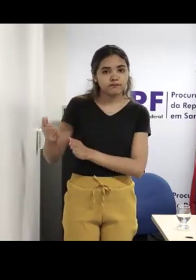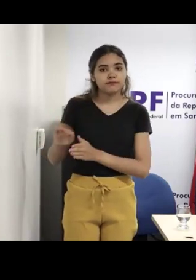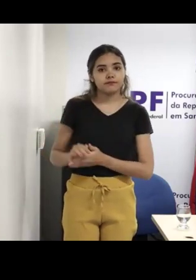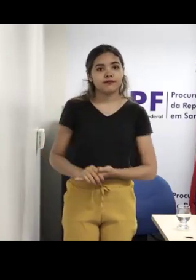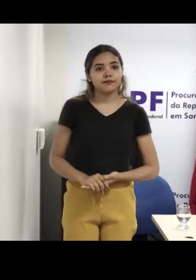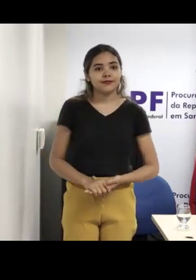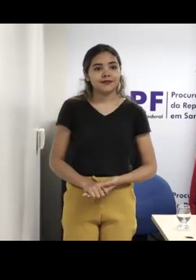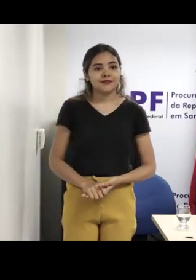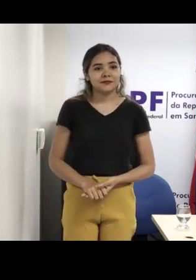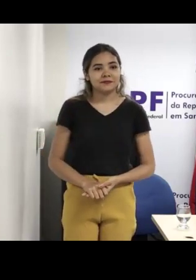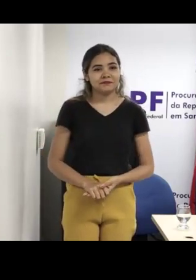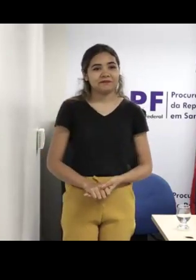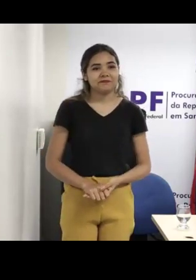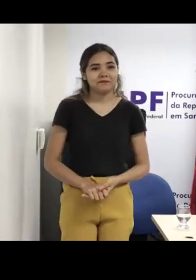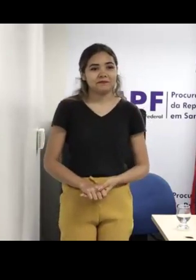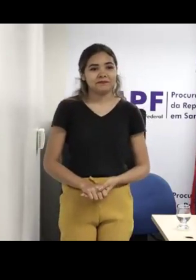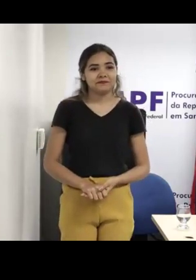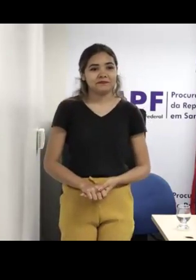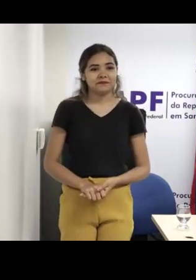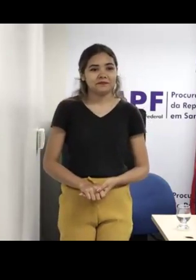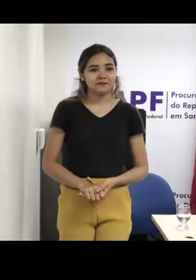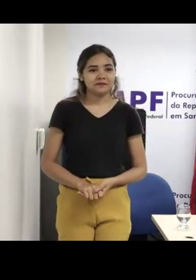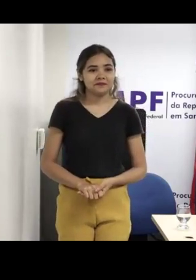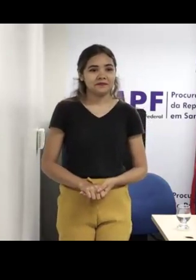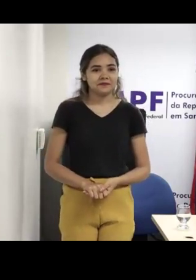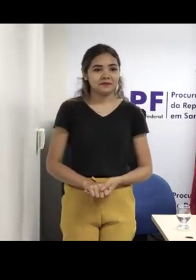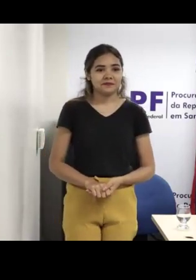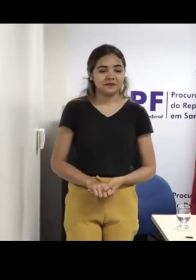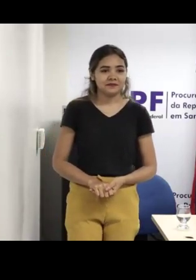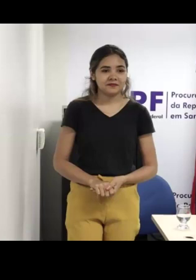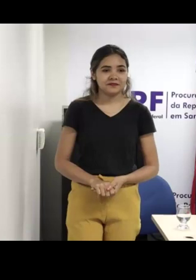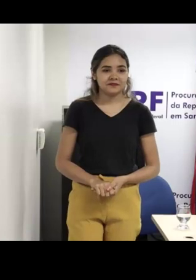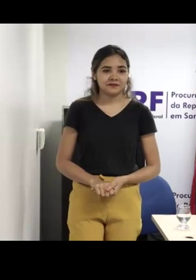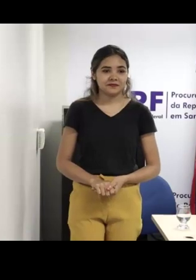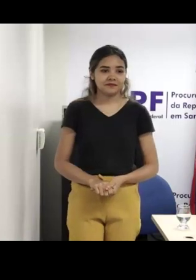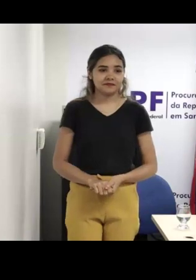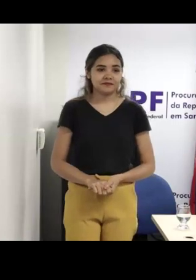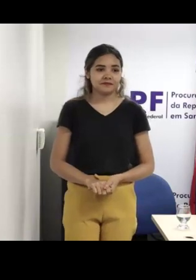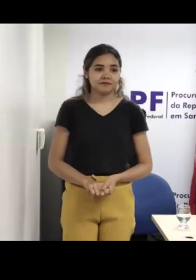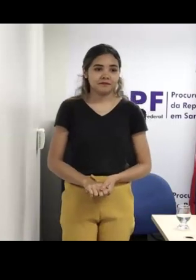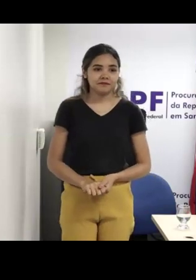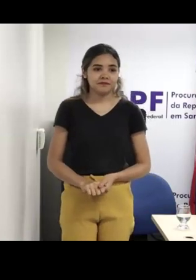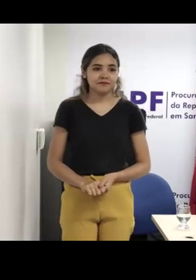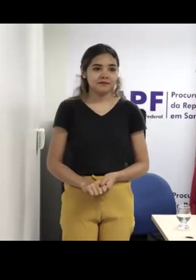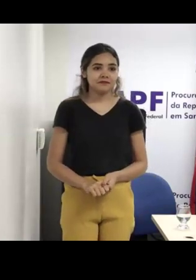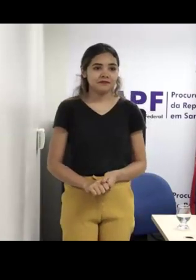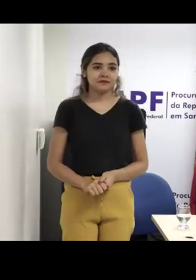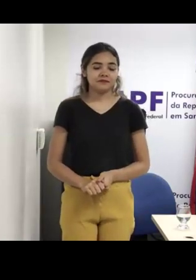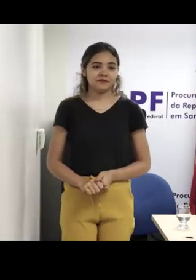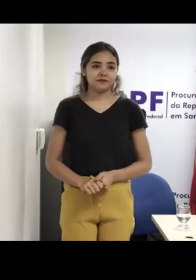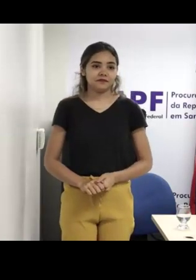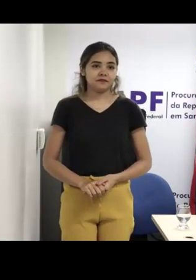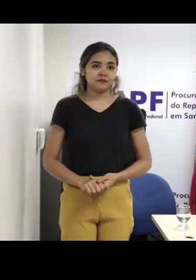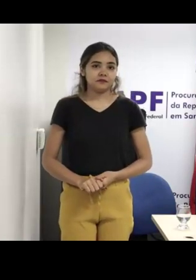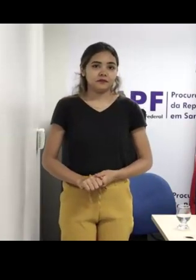eu já vou largar o já vou largar o telefone mas por última pergunta o microfone eh como é que as redes de assistência